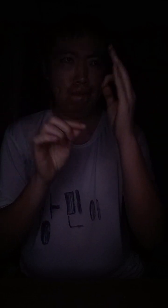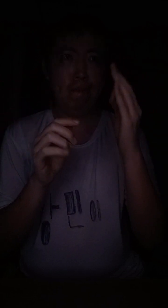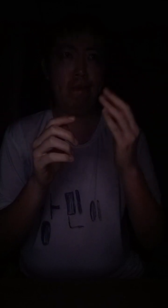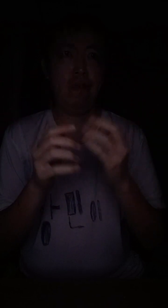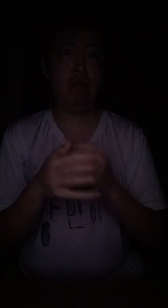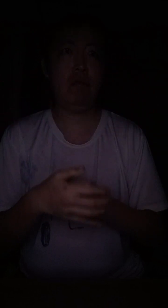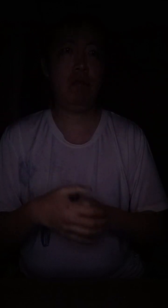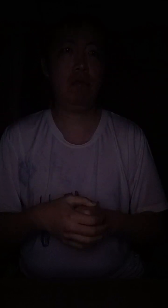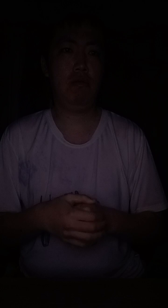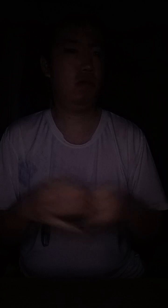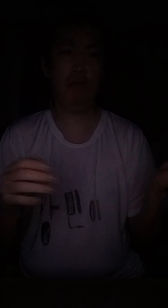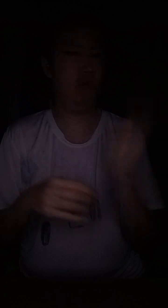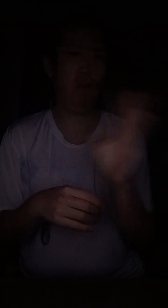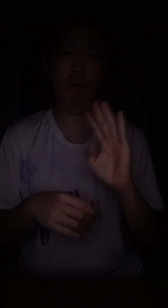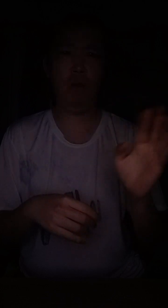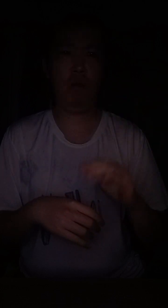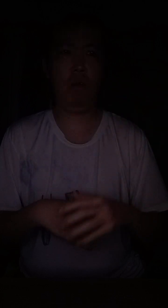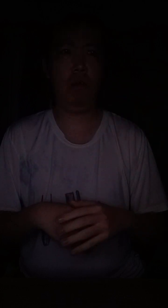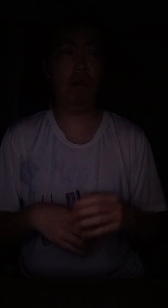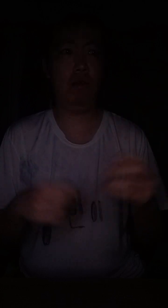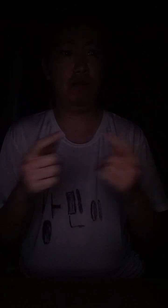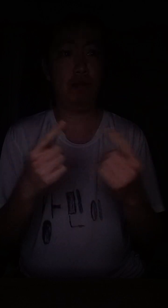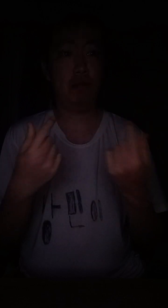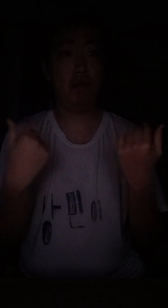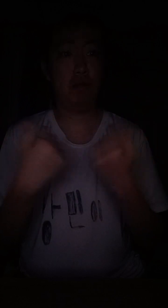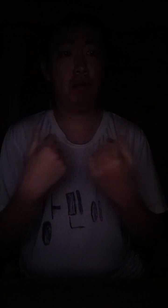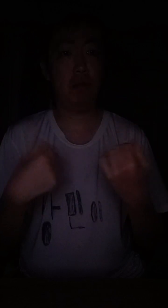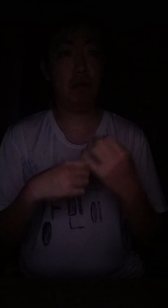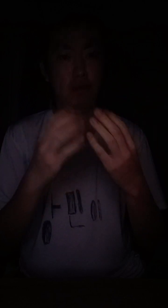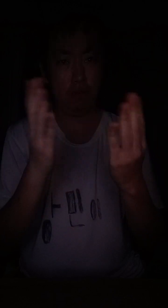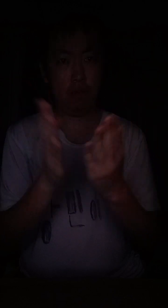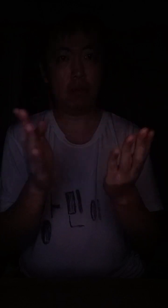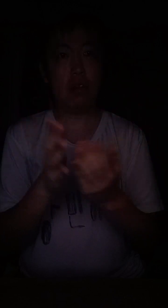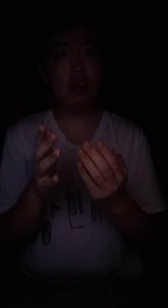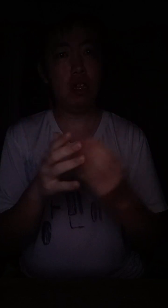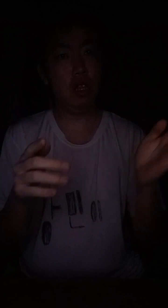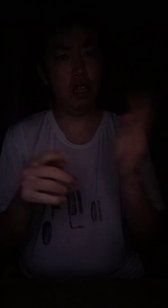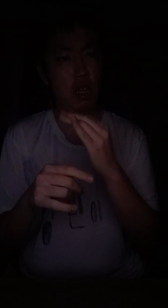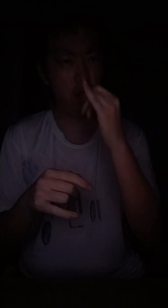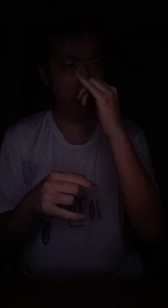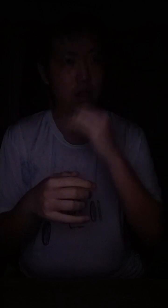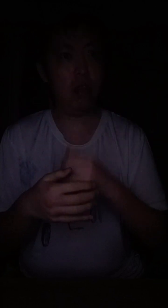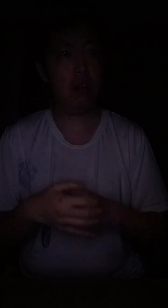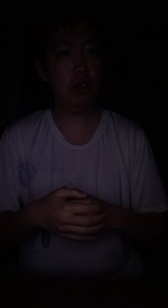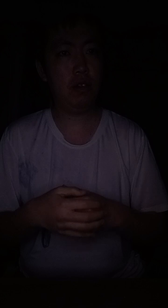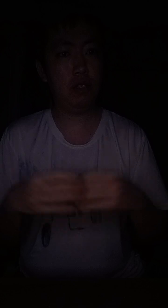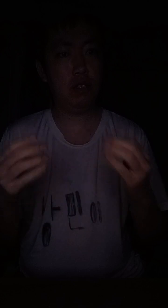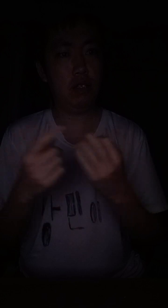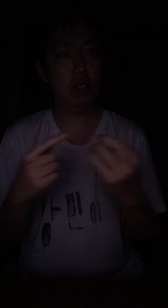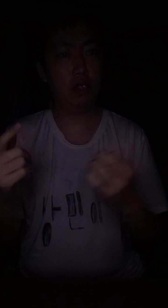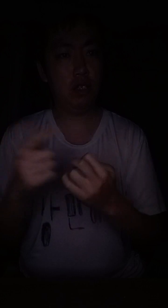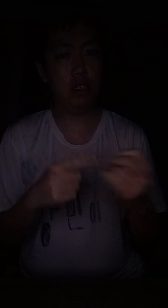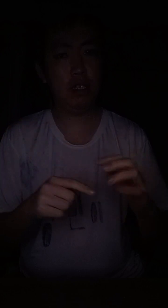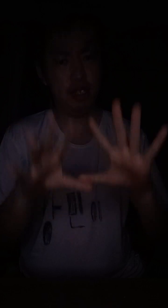봤었어요. 근데 안 보이더라고요. 아줌마가 나와도 핸드폰 보여달라고 말할 생각이 있었고 남자였으면은 이건 진짜